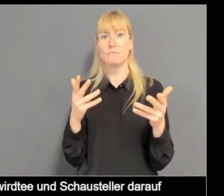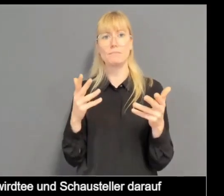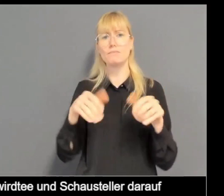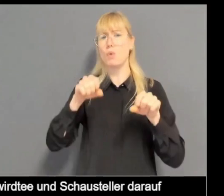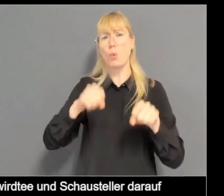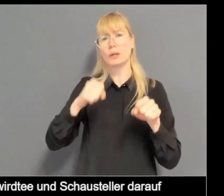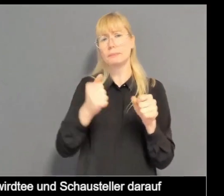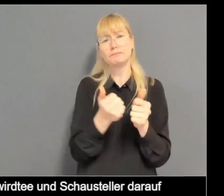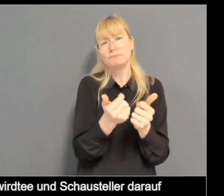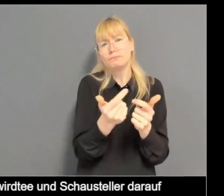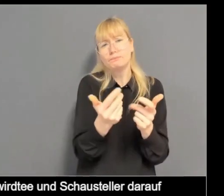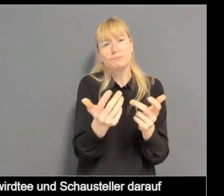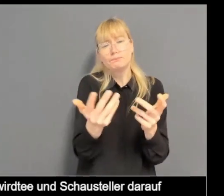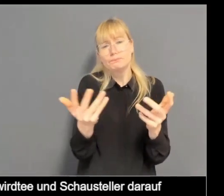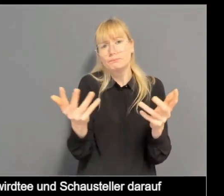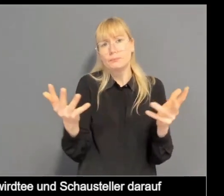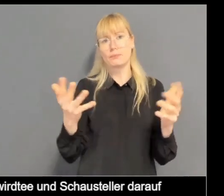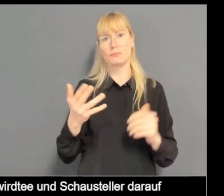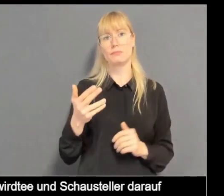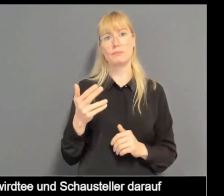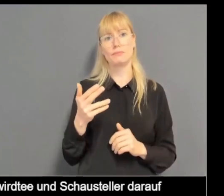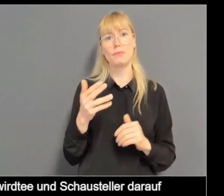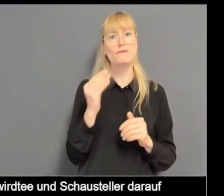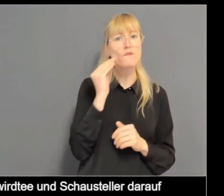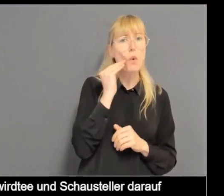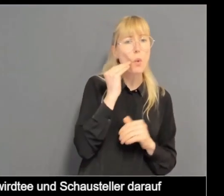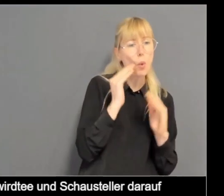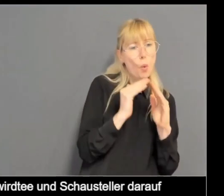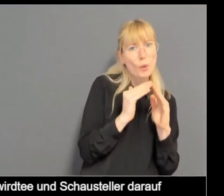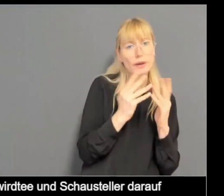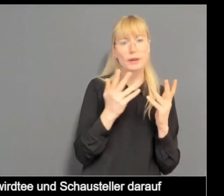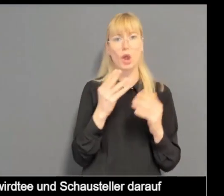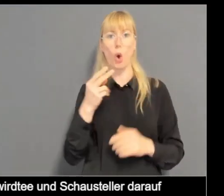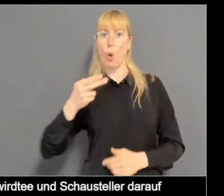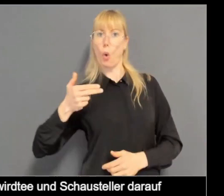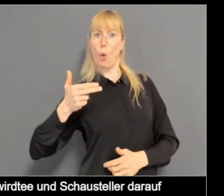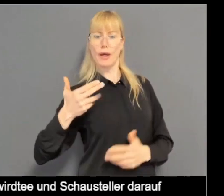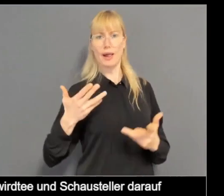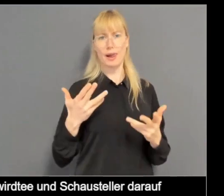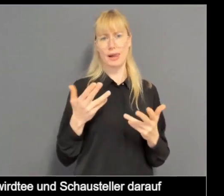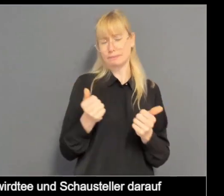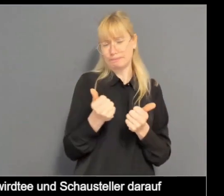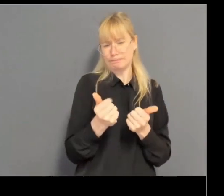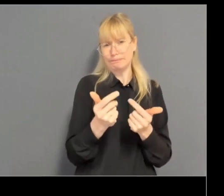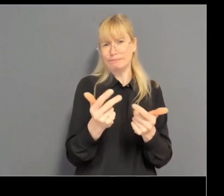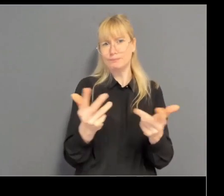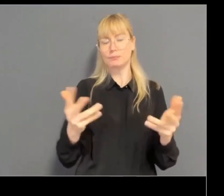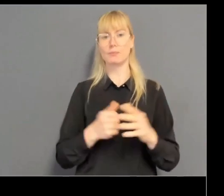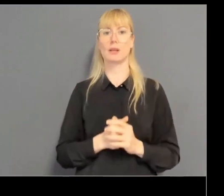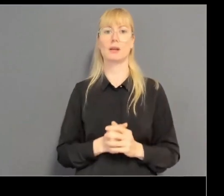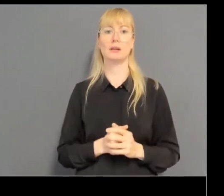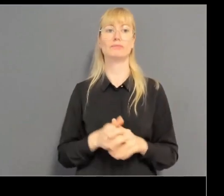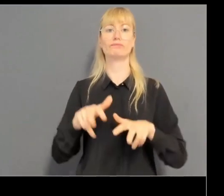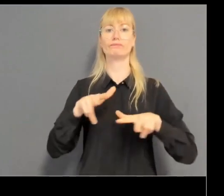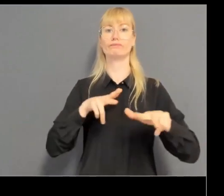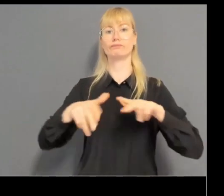Ankereinrichtungen, Gemeinschaftsunterkünfte, alle Möglichkeiten, die es gibt, Anmietung von Pensionen, Hotels etc. etc. Das